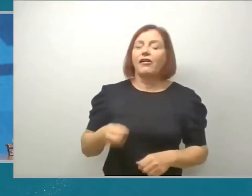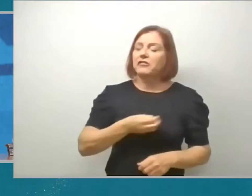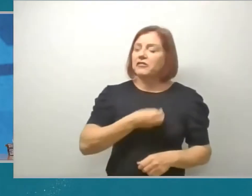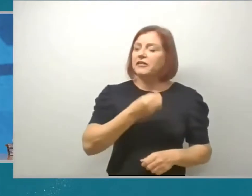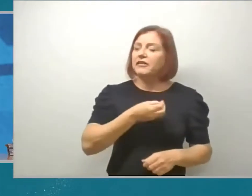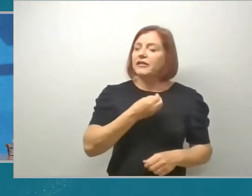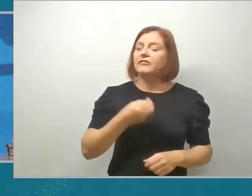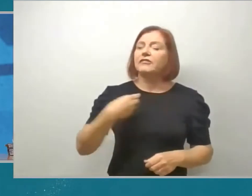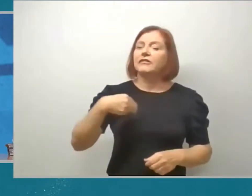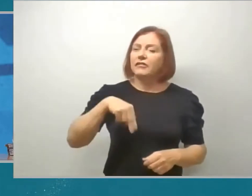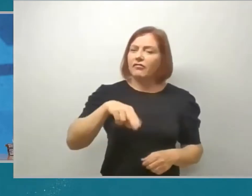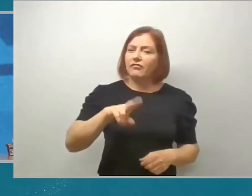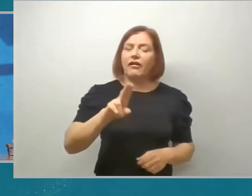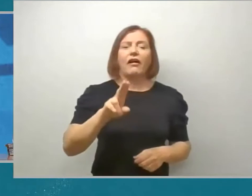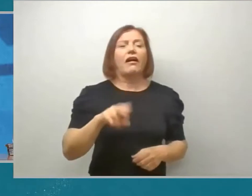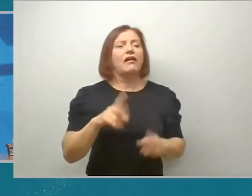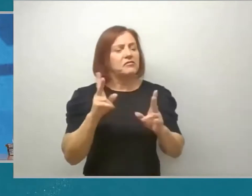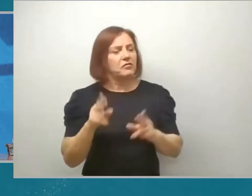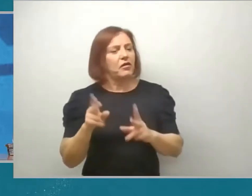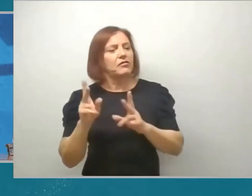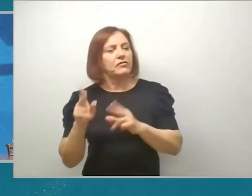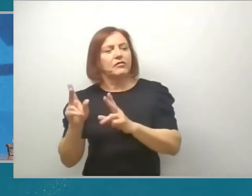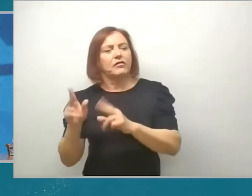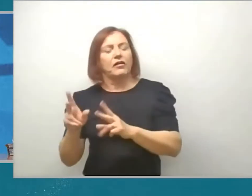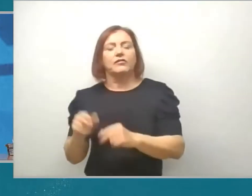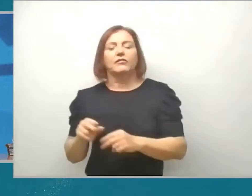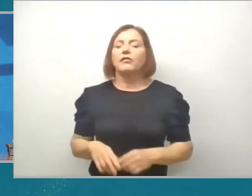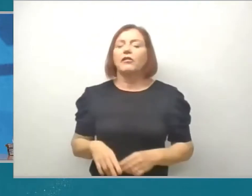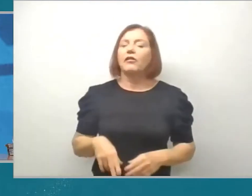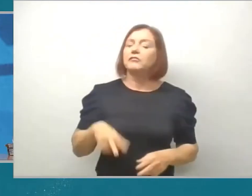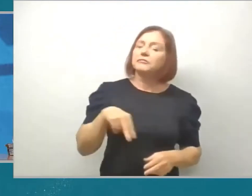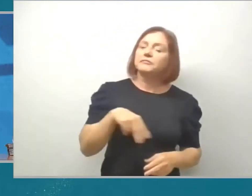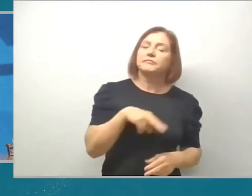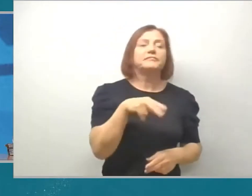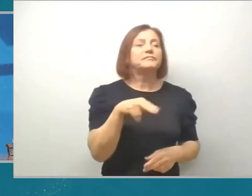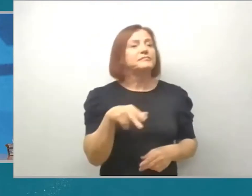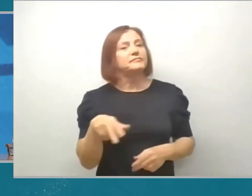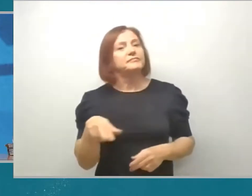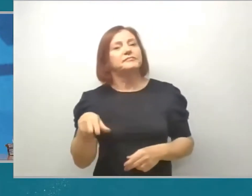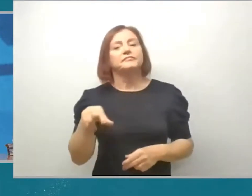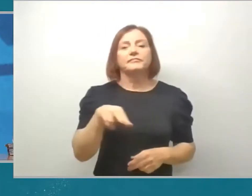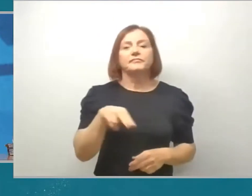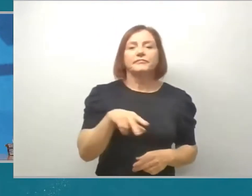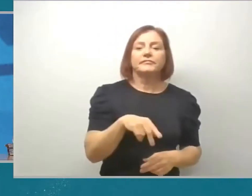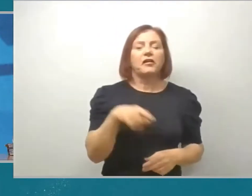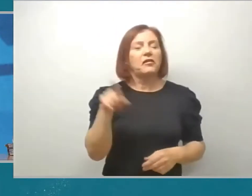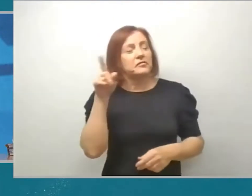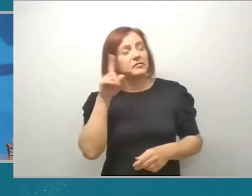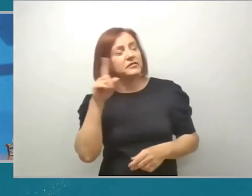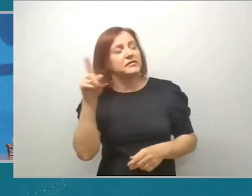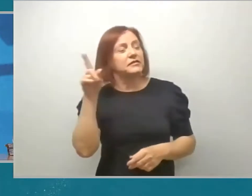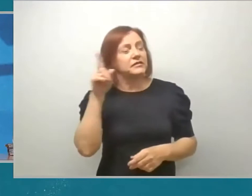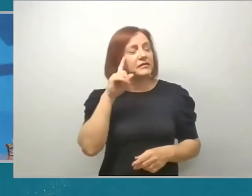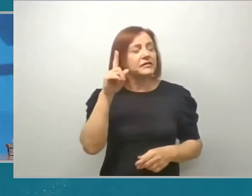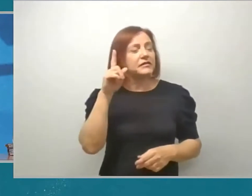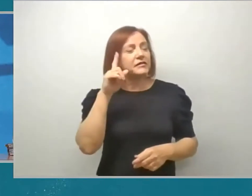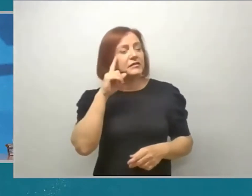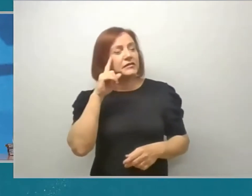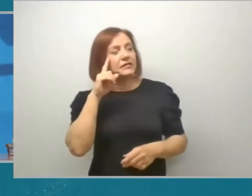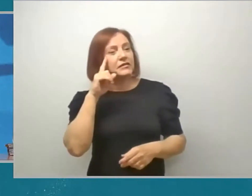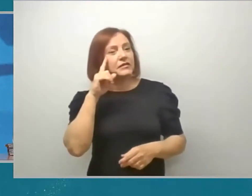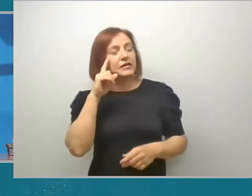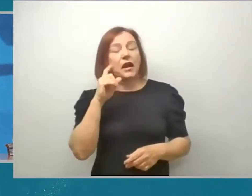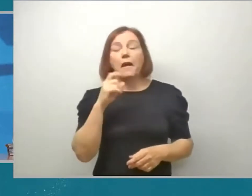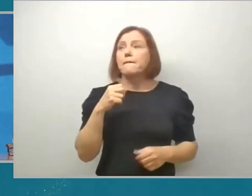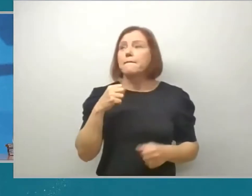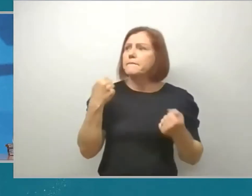rotineiramente, liga o piloto automático e vai. Então, irmãos, o Senhor precisa dar uns fogos para nós,